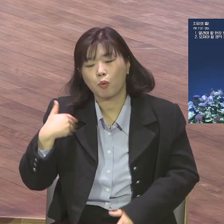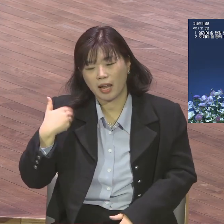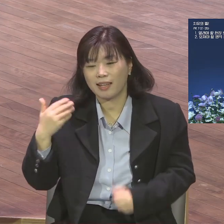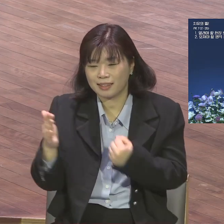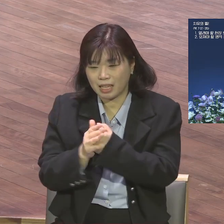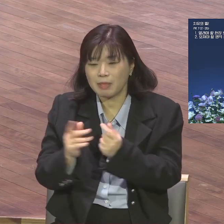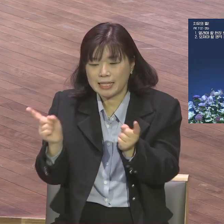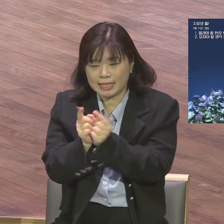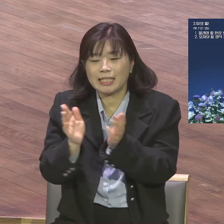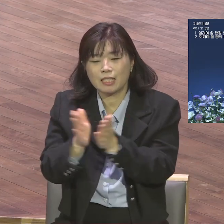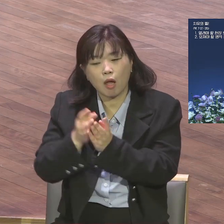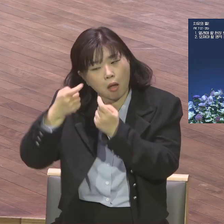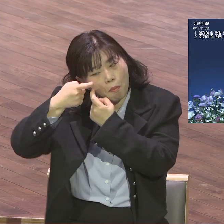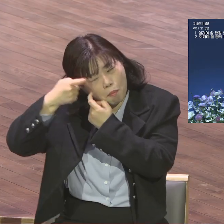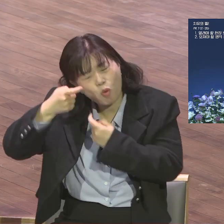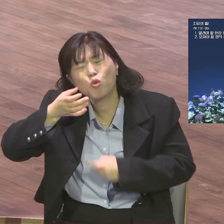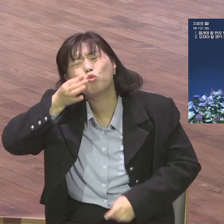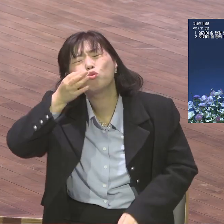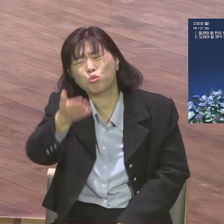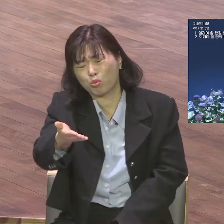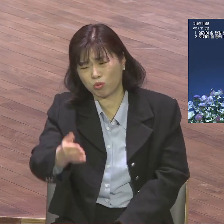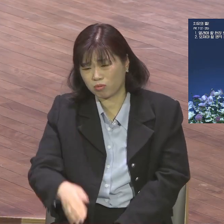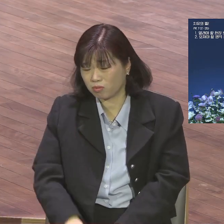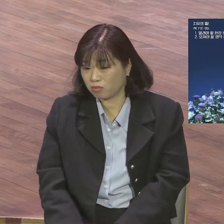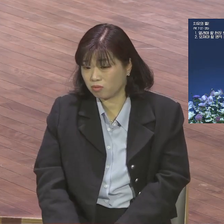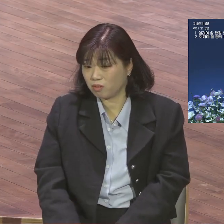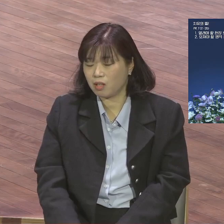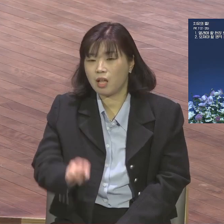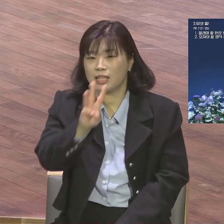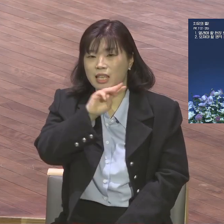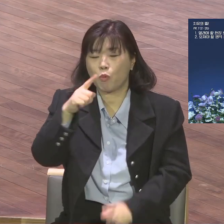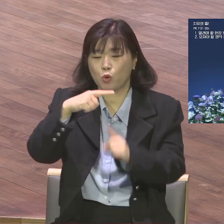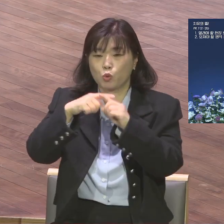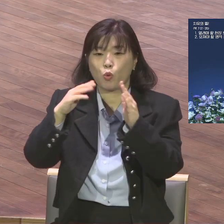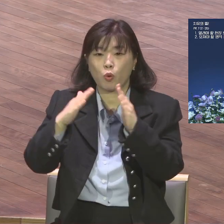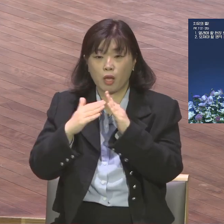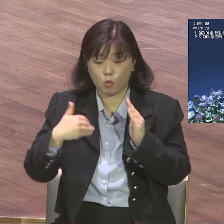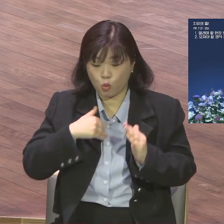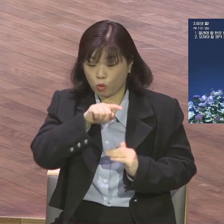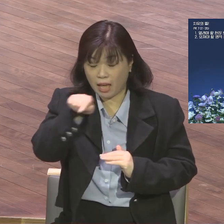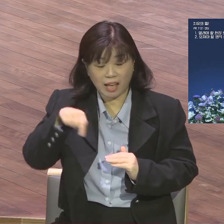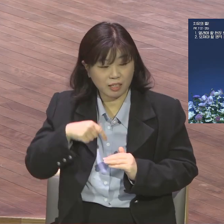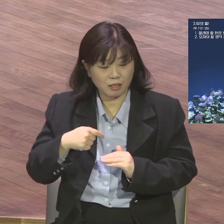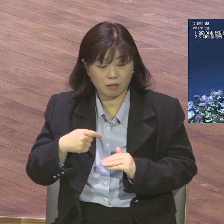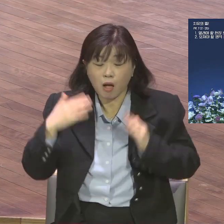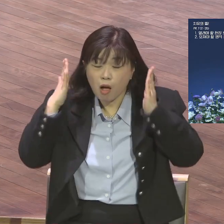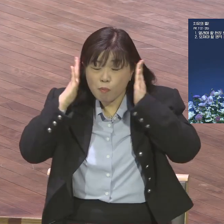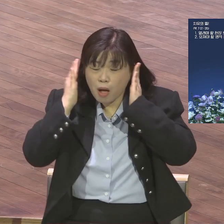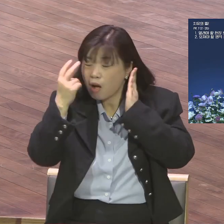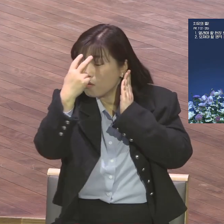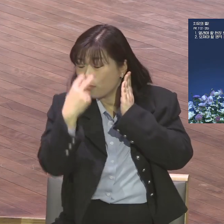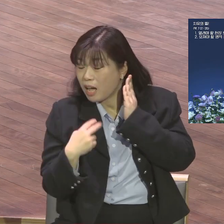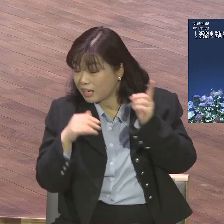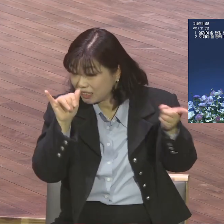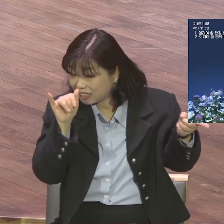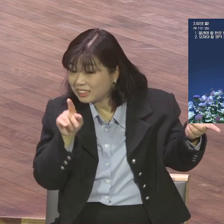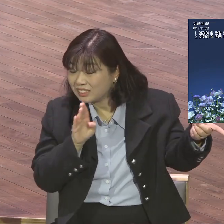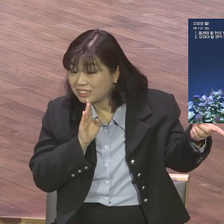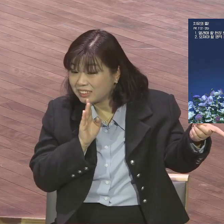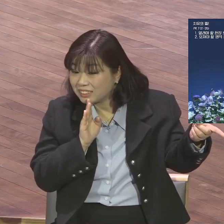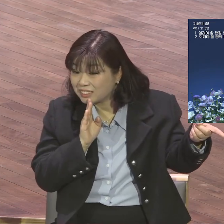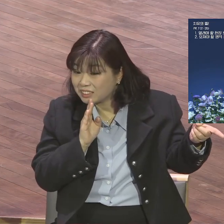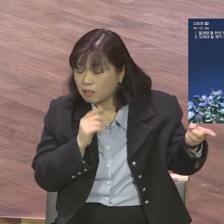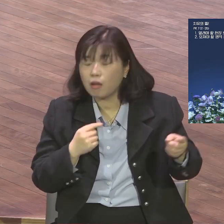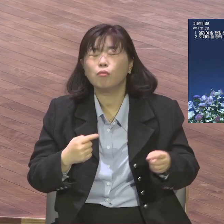감각을 통해서 우리 교회는요 듣지도 말하지도 보지도 못하는 사람도 있습니다. 그래서 수화로 이 손으로 잡고 아주